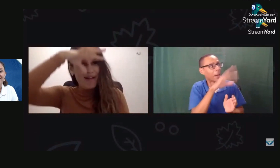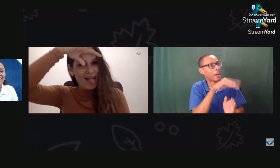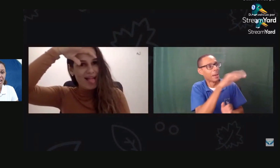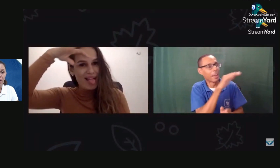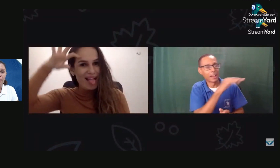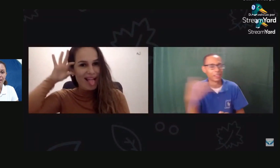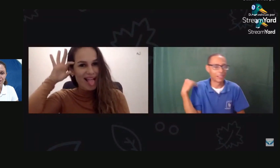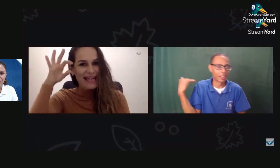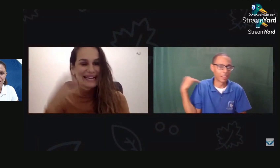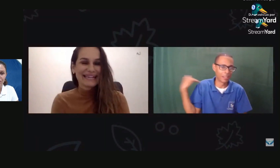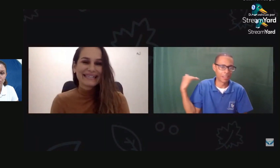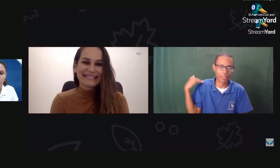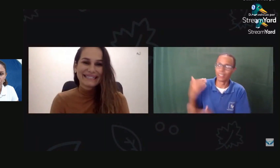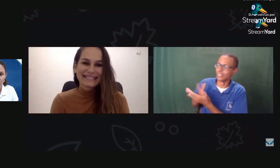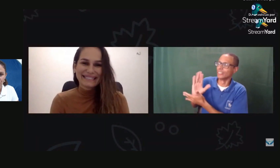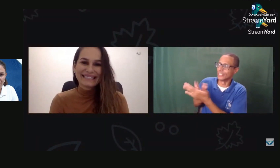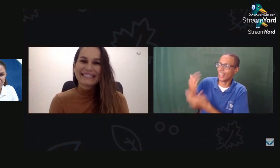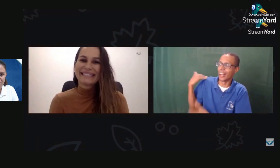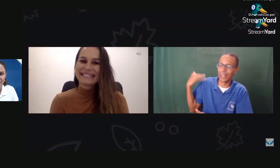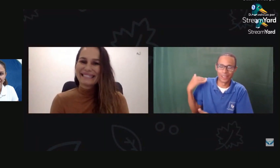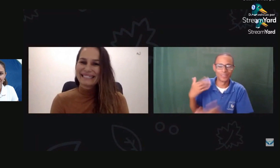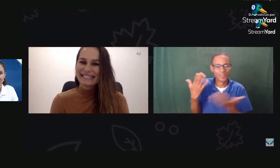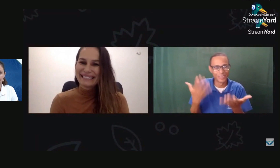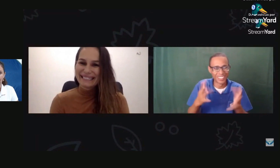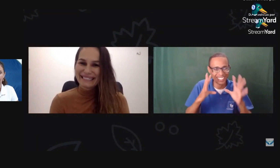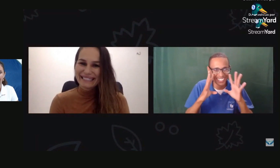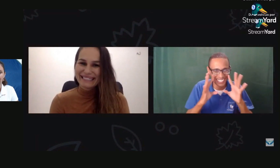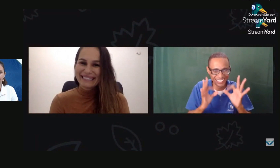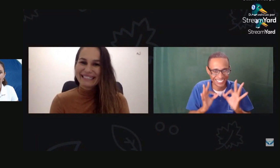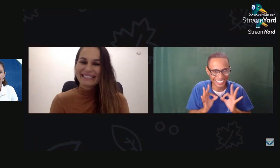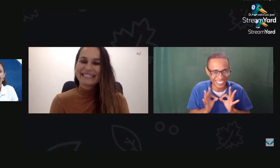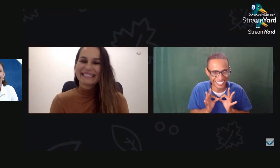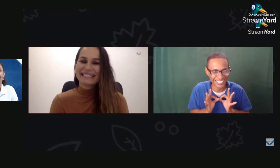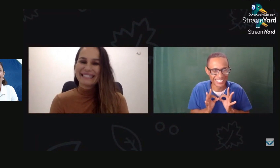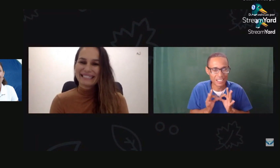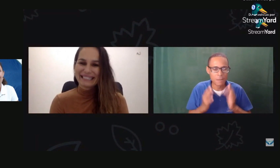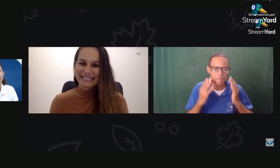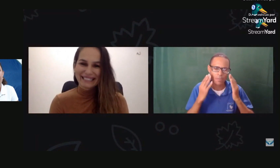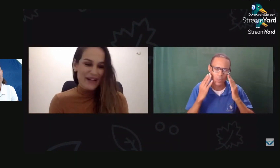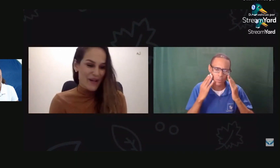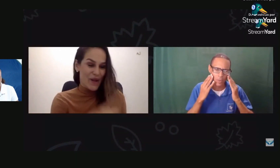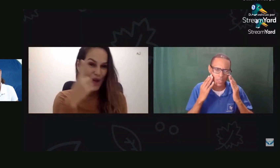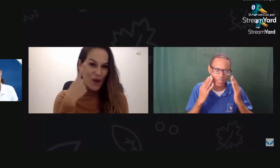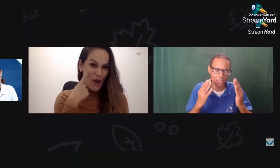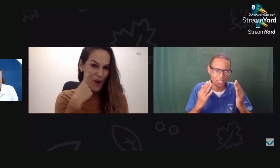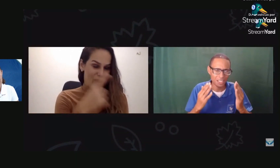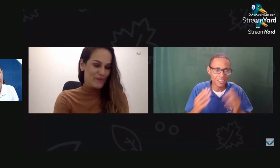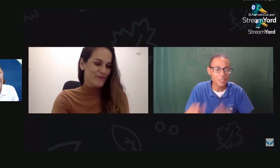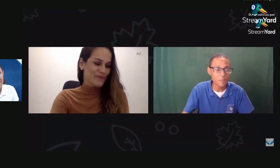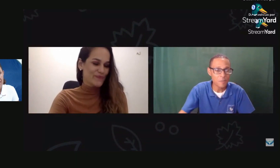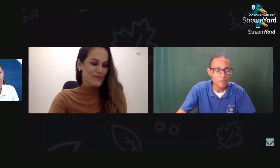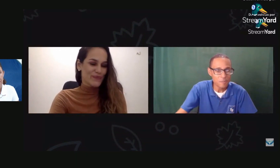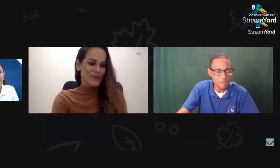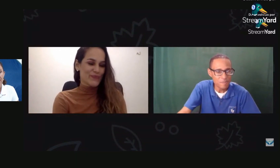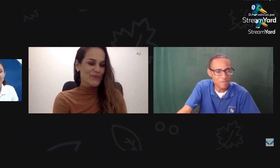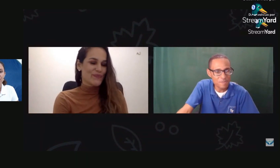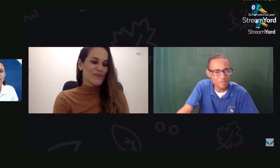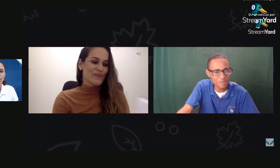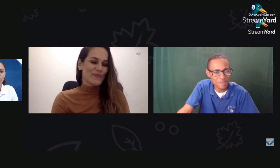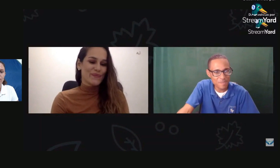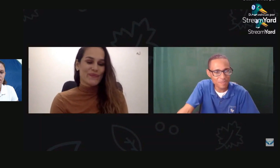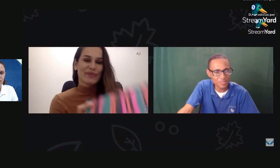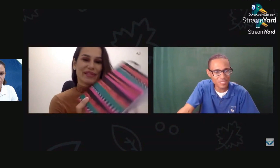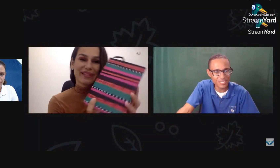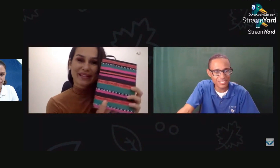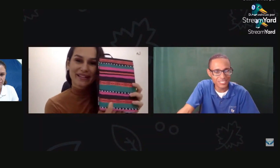doutorado. Realmente, Reginaldo, muito difícil, né, muito árduo. E a gente sabe, então, eu agradeço muito pela sua atenção.